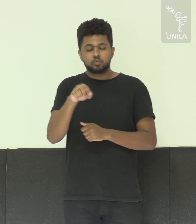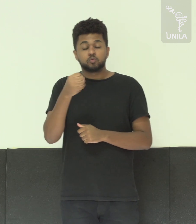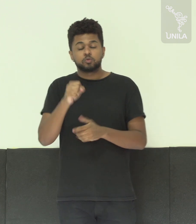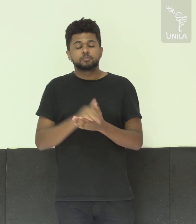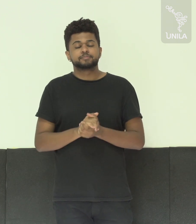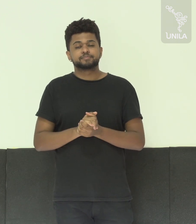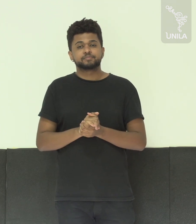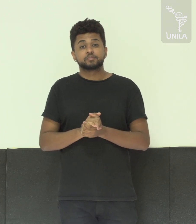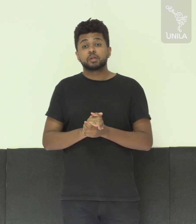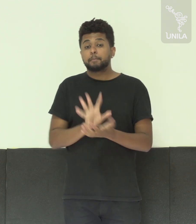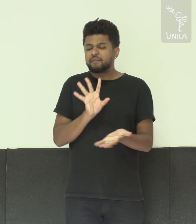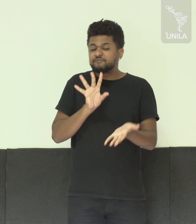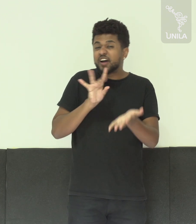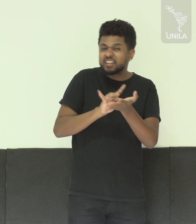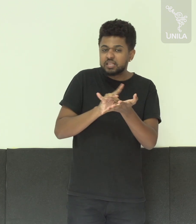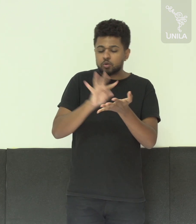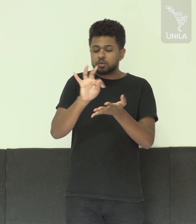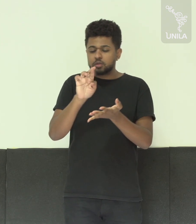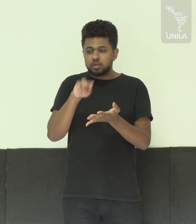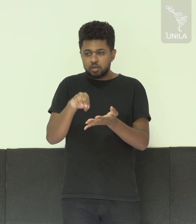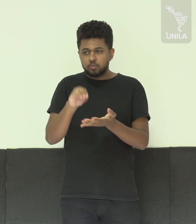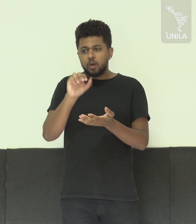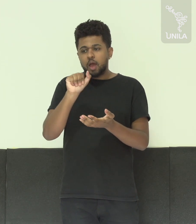7.3.10.8. Para a validação do termo de